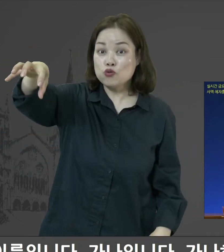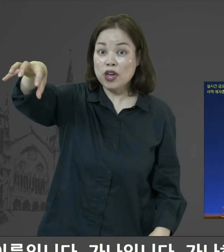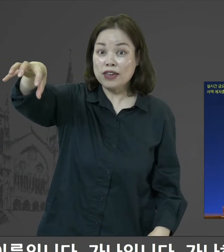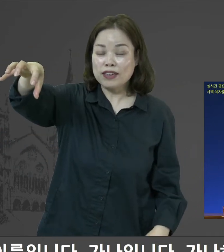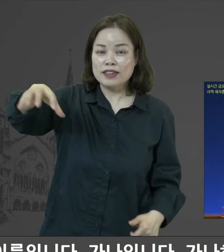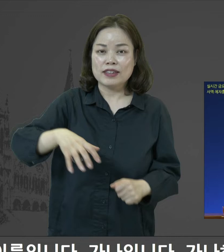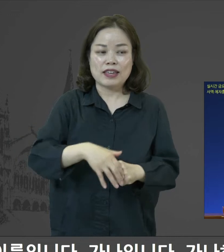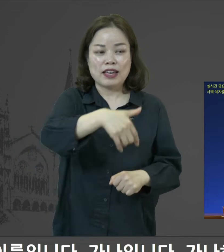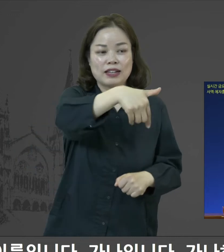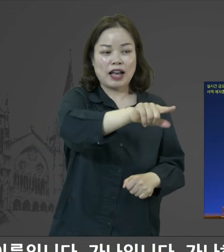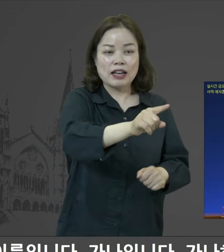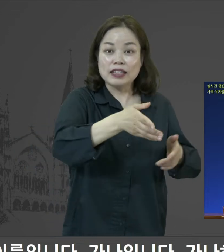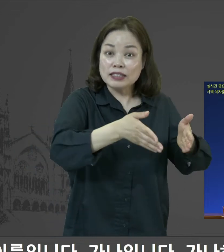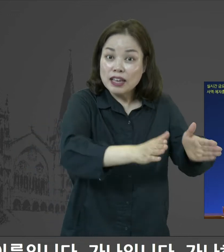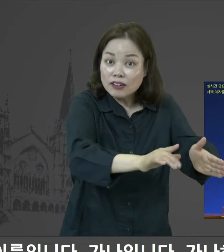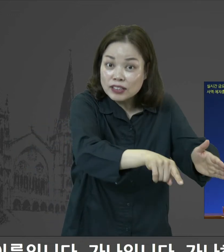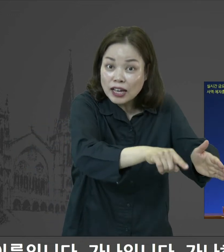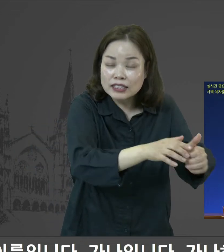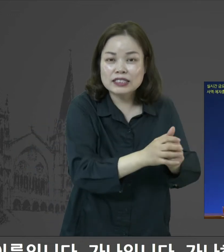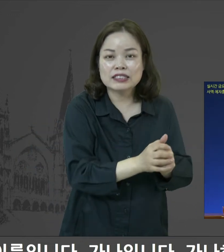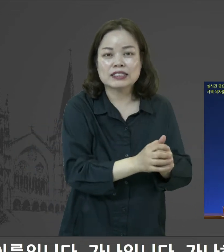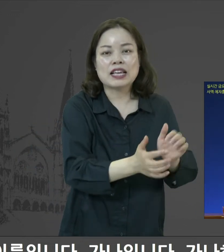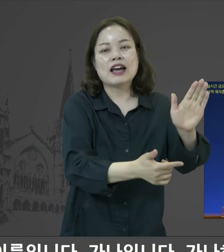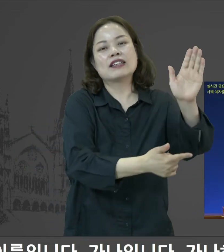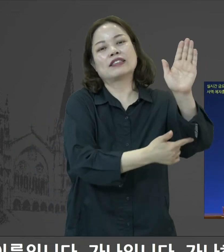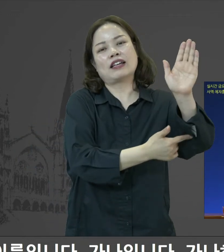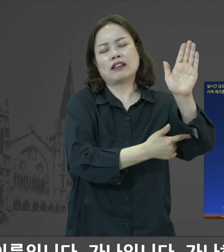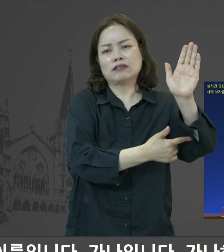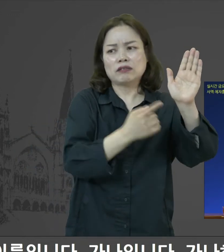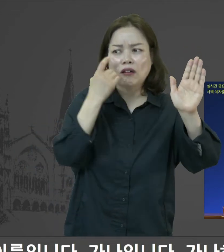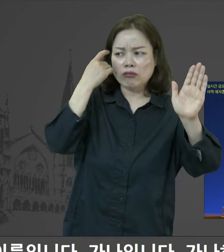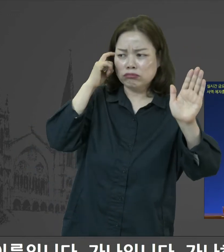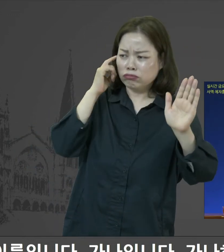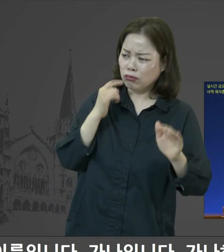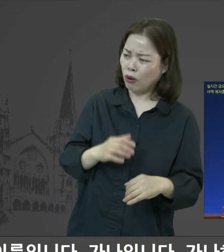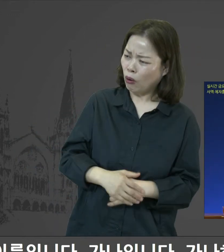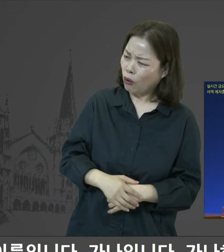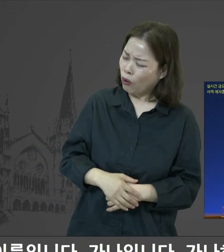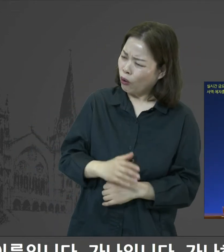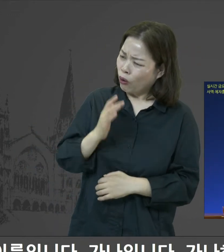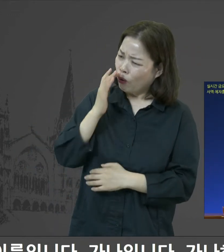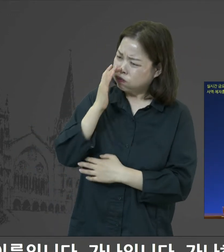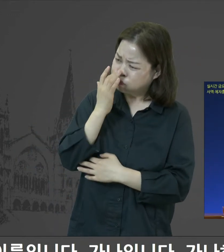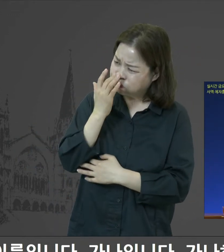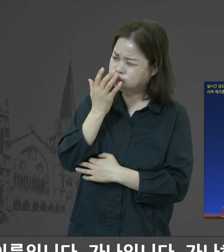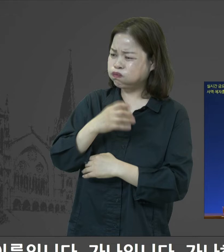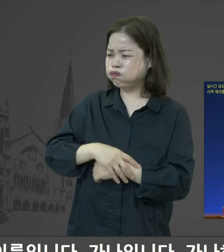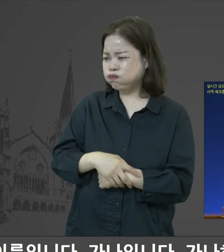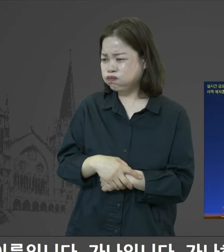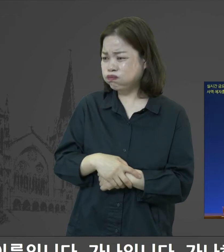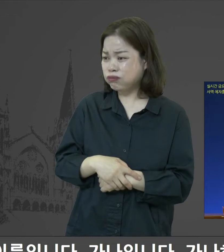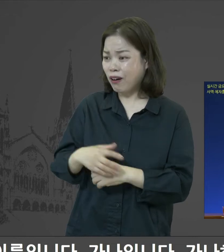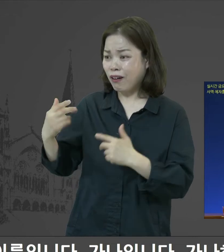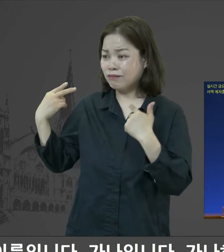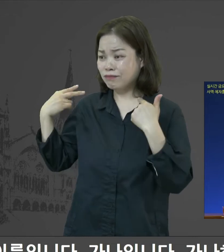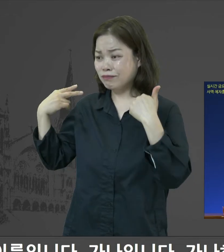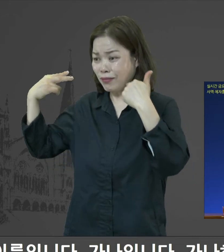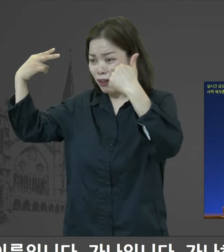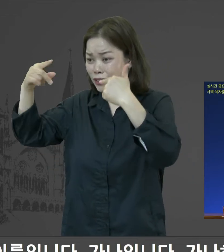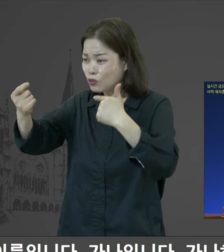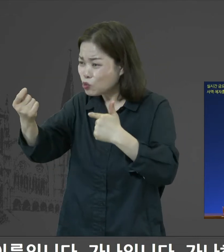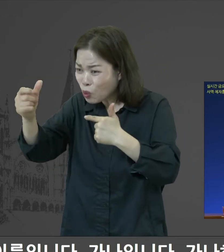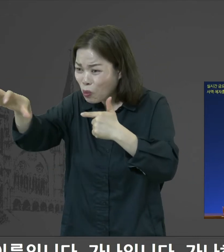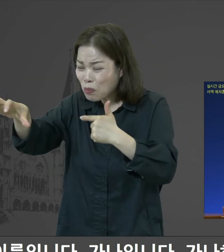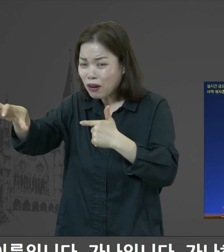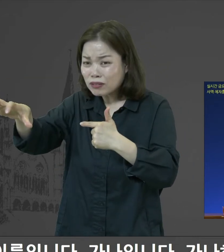가나 출신인 이 나다나엘이 볼 때는 도저히 내가 알고 있는 나사렛에서는 인물이 나올 수가 없는